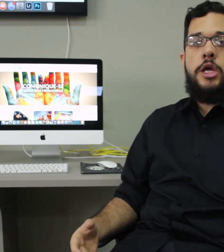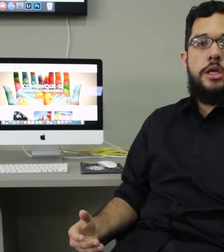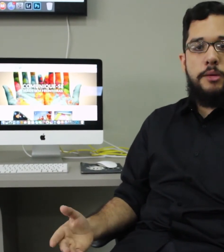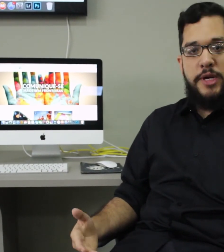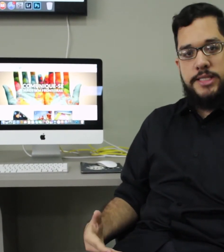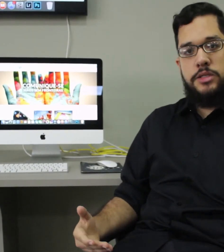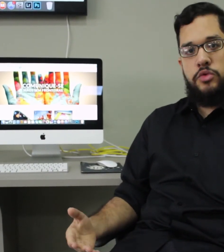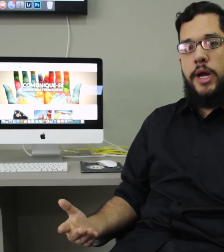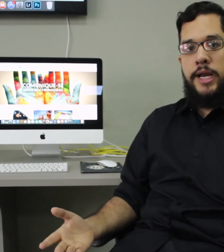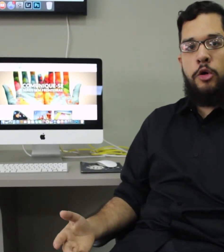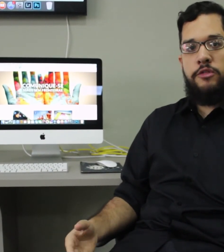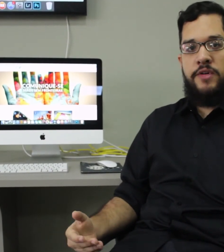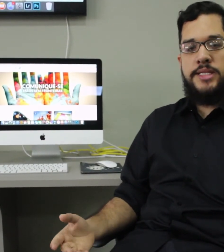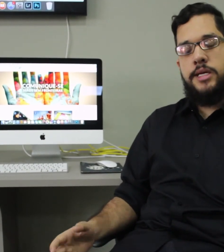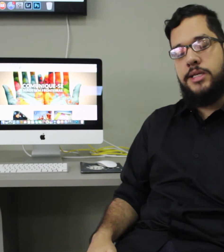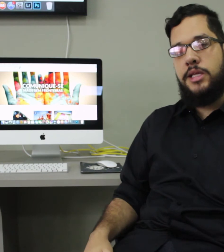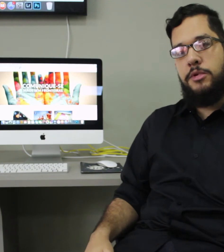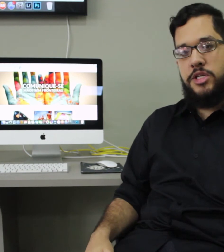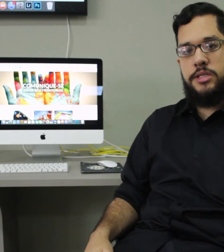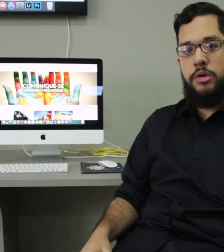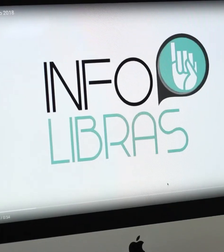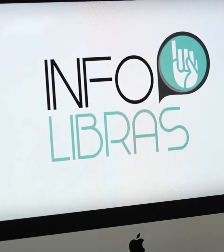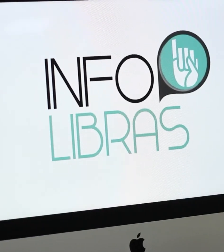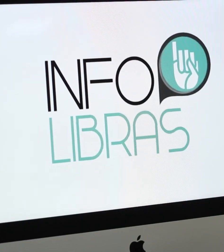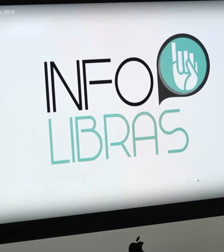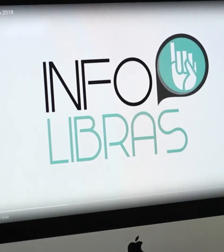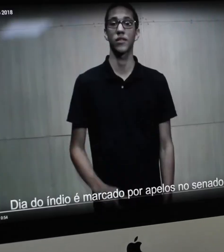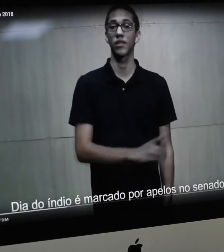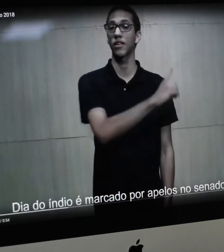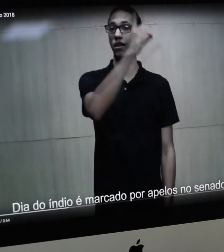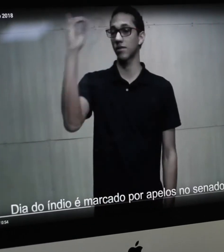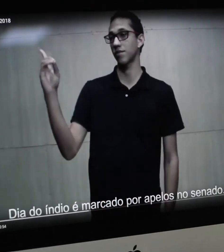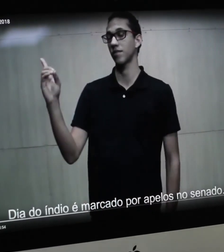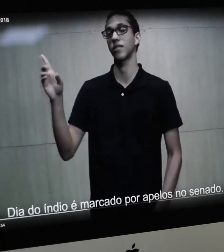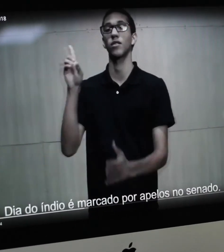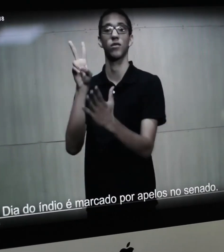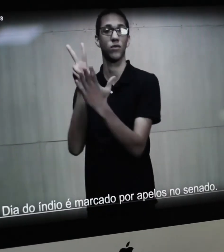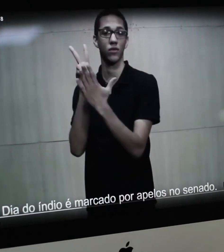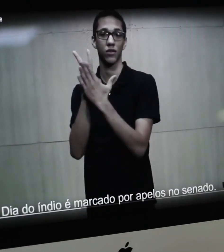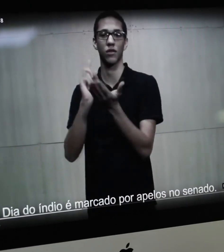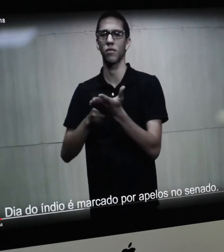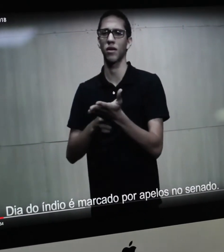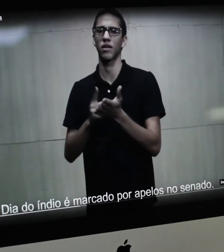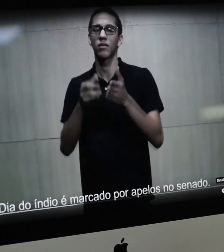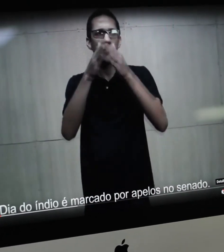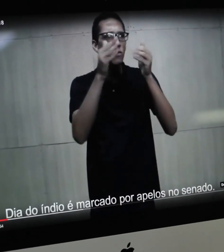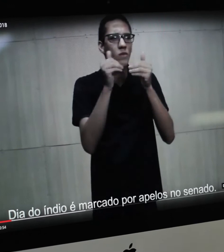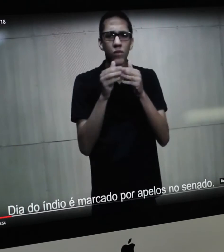que precisam de um canal que faça essa intermediação entre eles e o que acontece no mundo ao seu redor, o que acontece